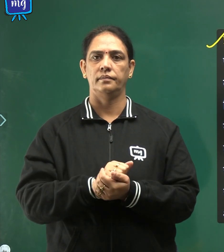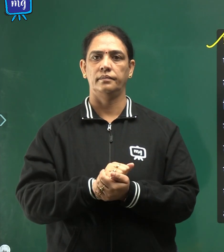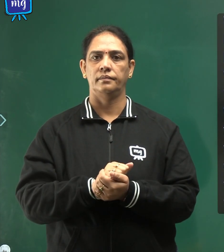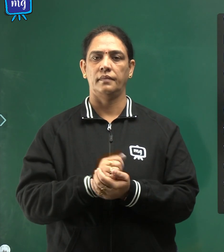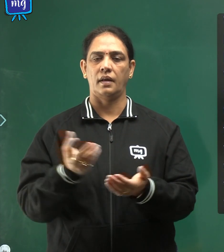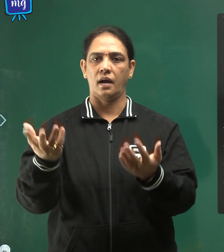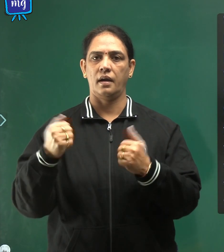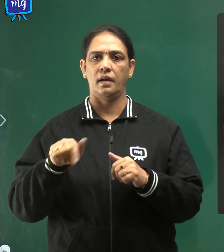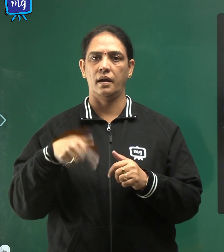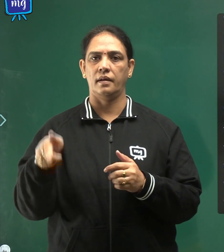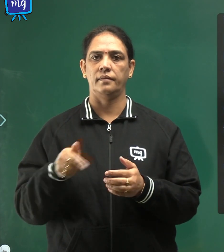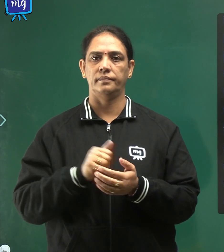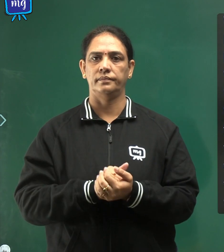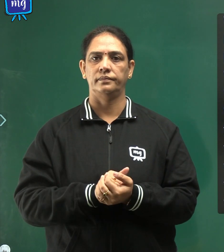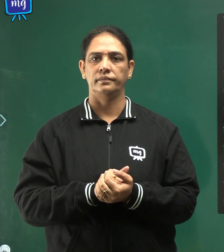आए हैं।